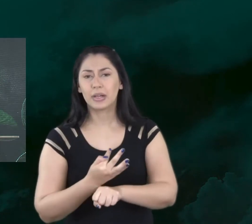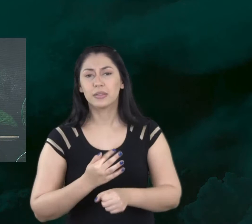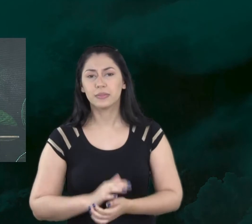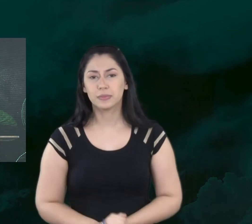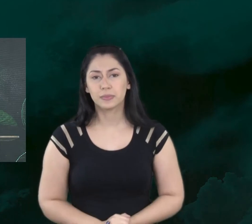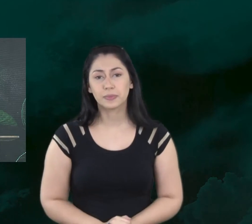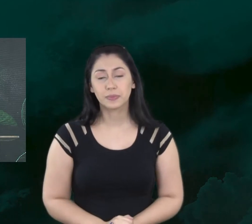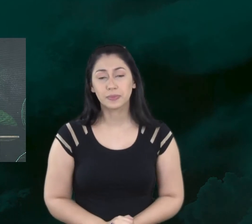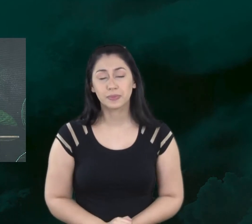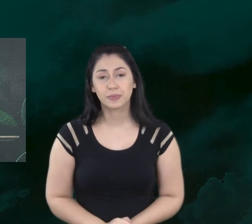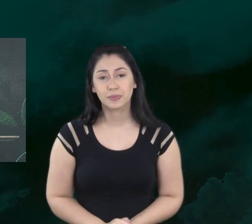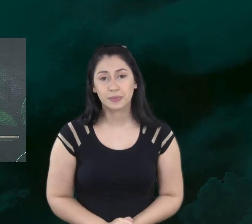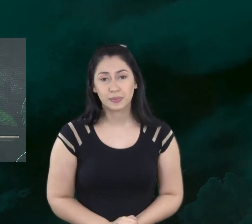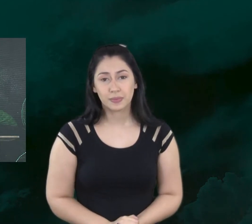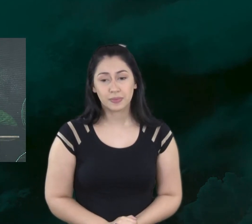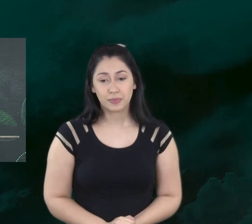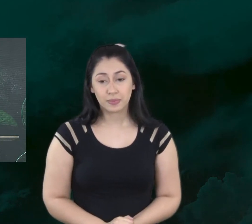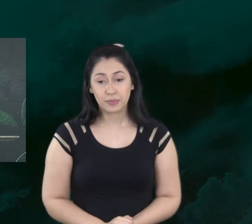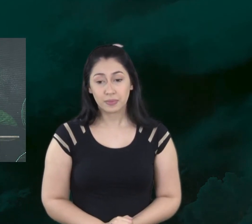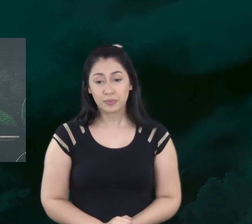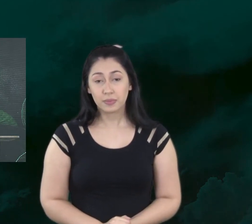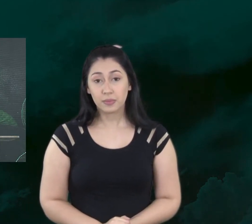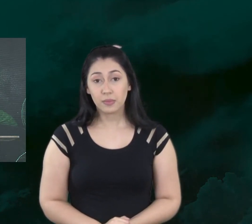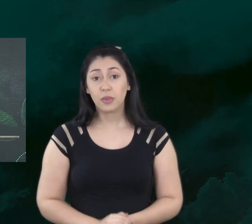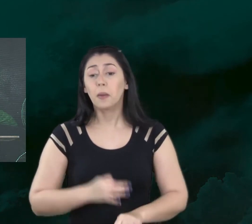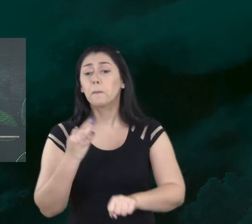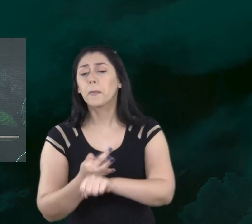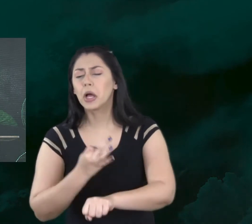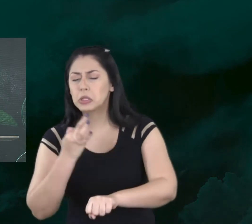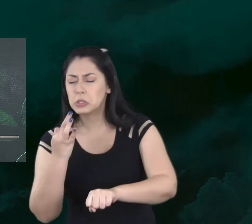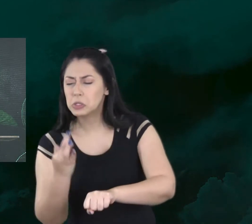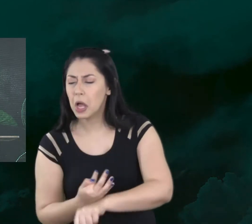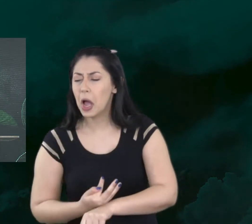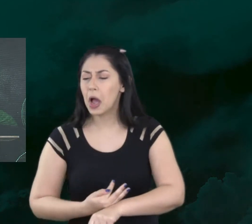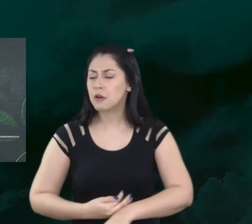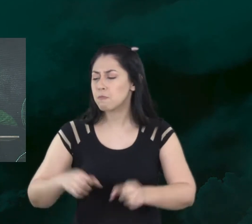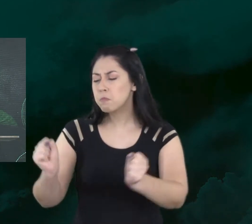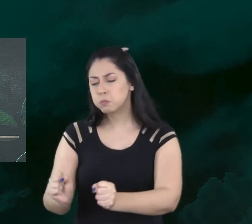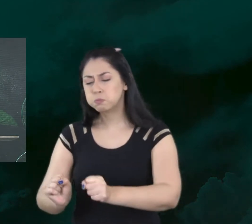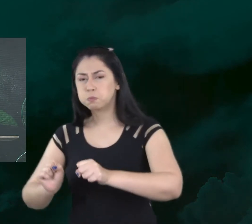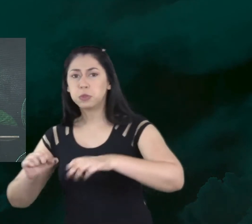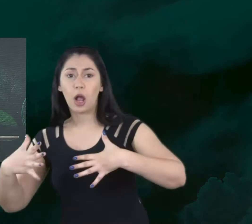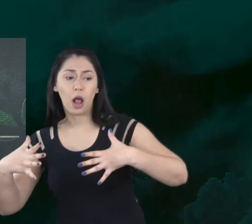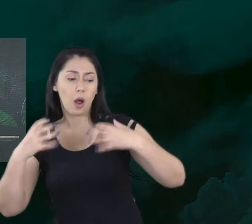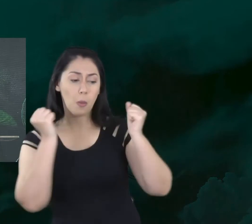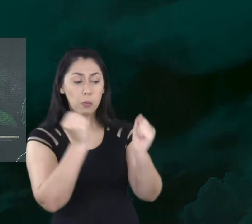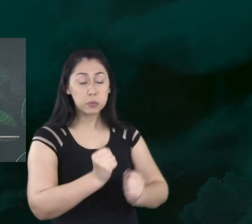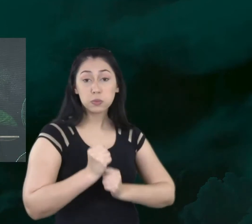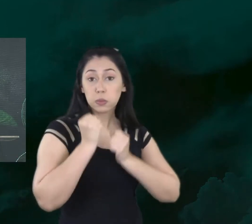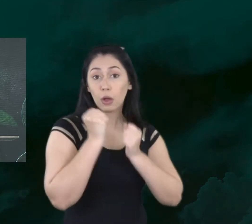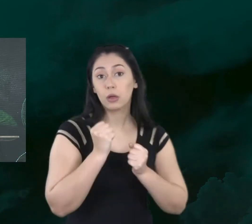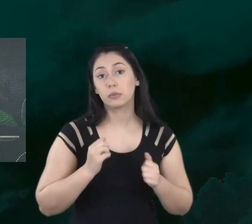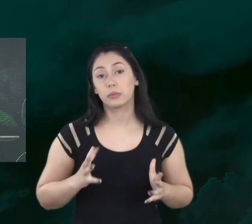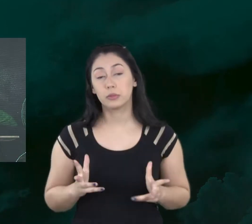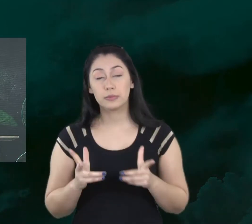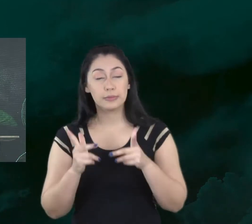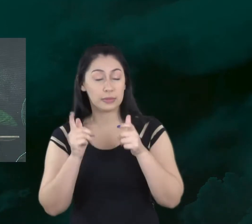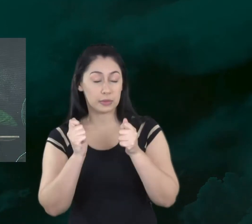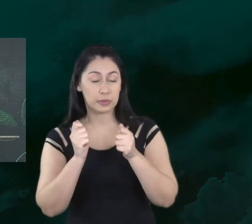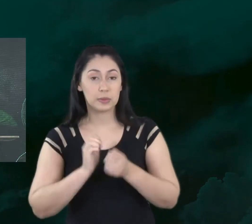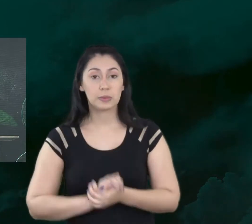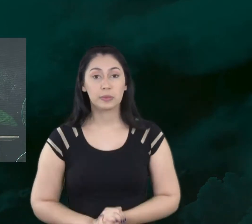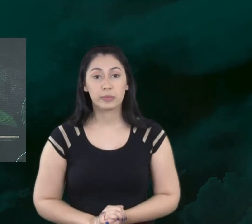hipomoné, por sinais, prodígios e poderes miraculosos. Muito bem,